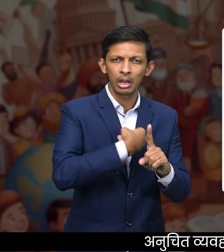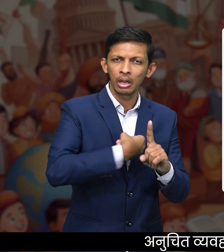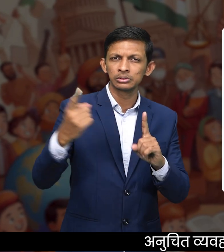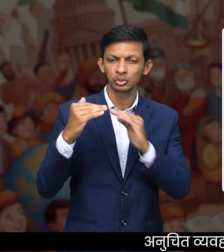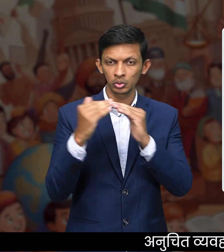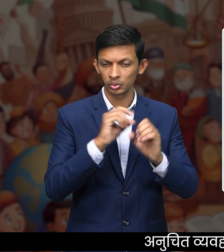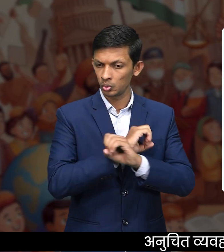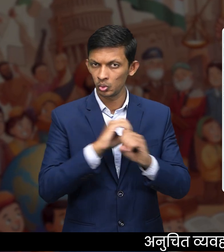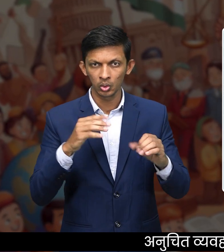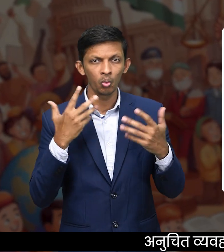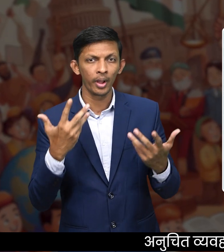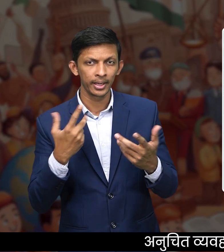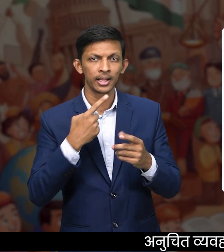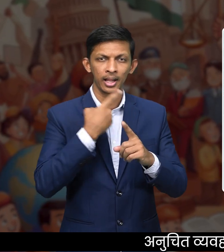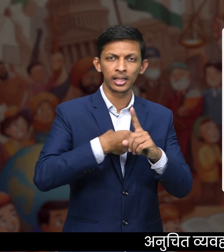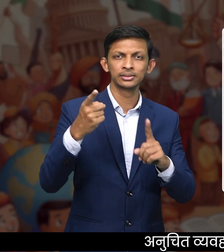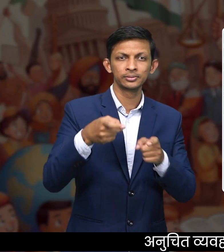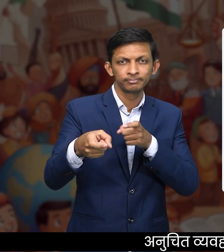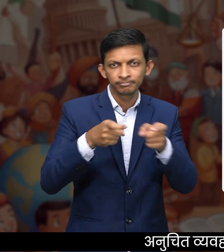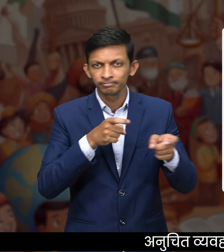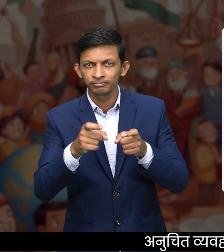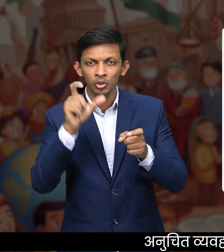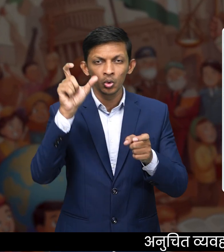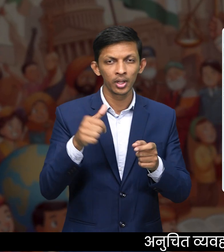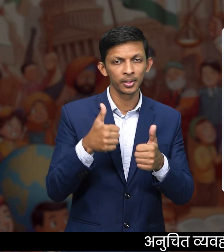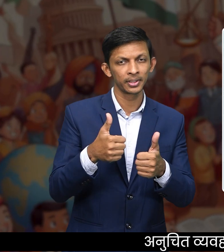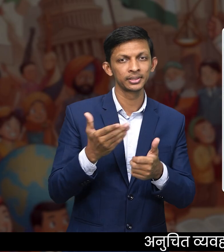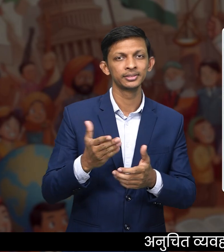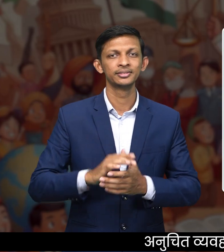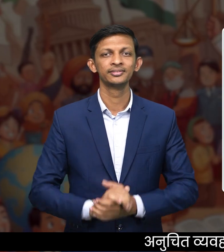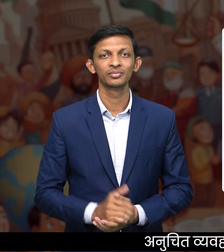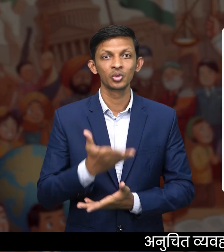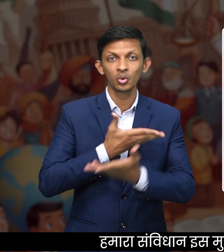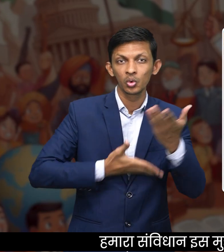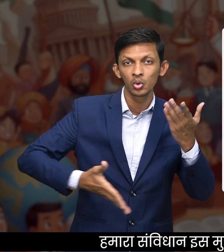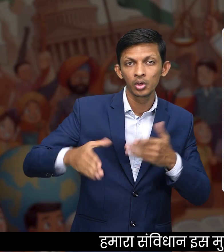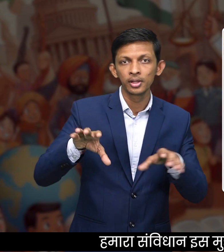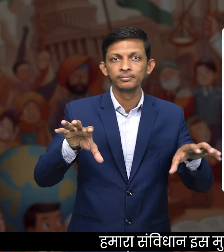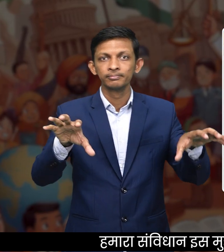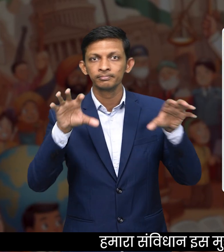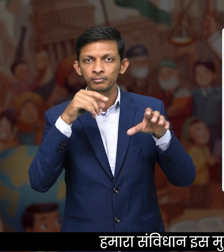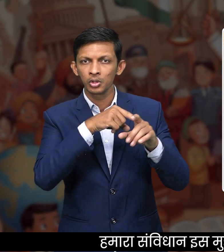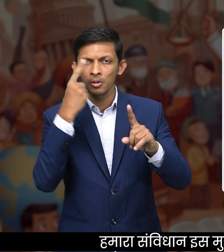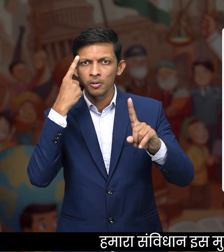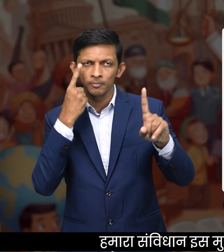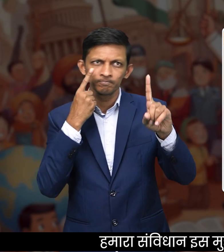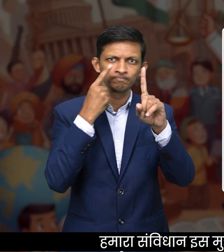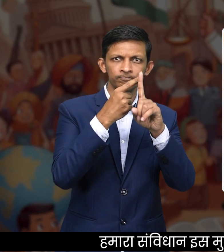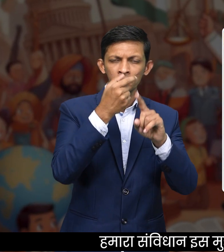अनुचित व्यवहार के खिलाफ संघर्ष शुरू हुआ है। हमारा संविधान इस मुद्दे का